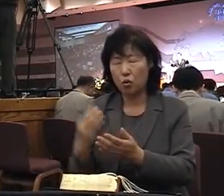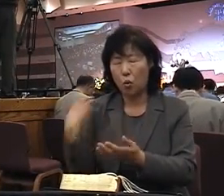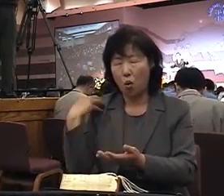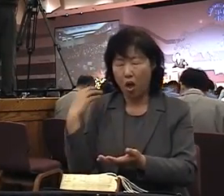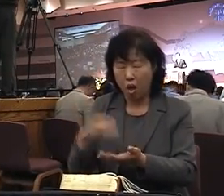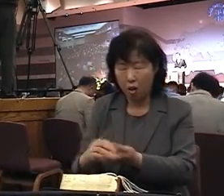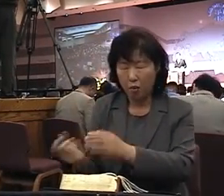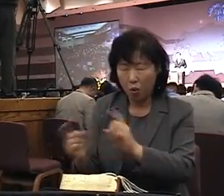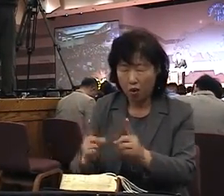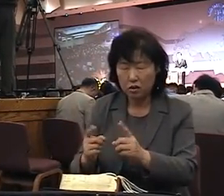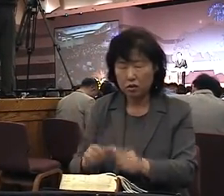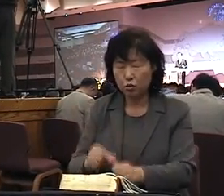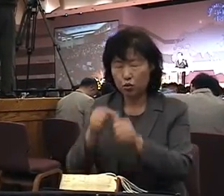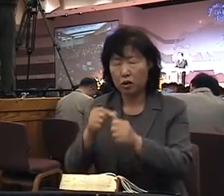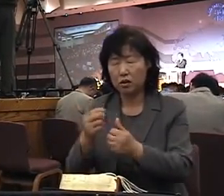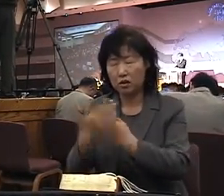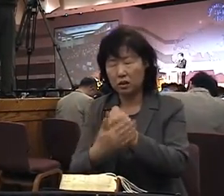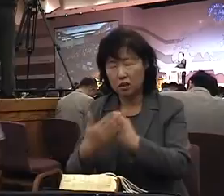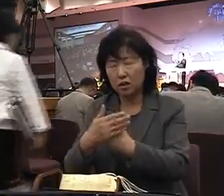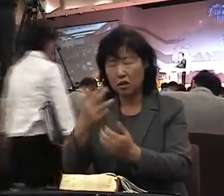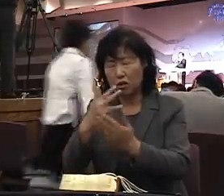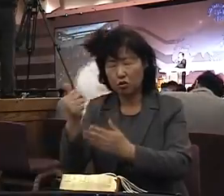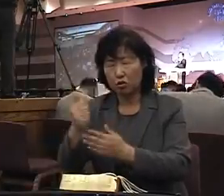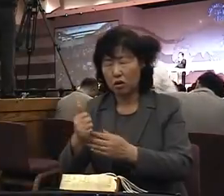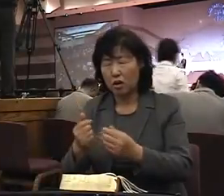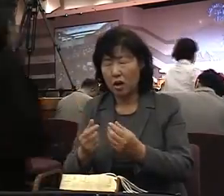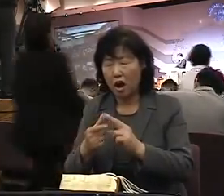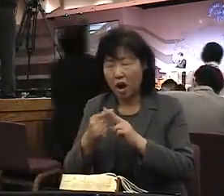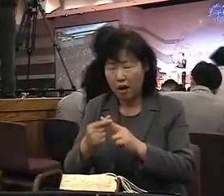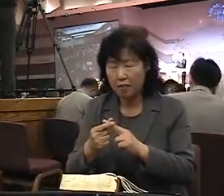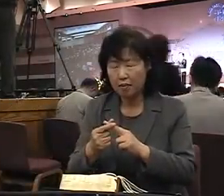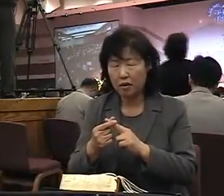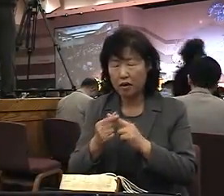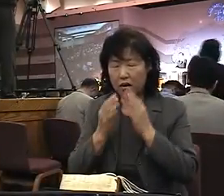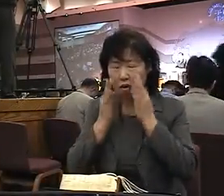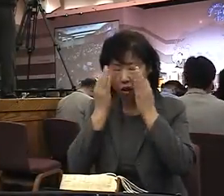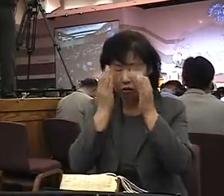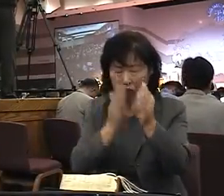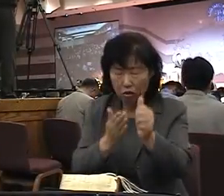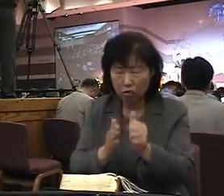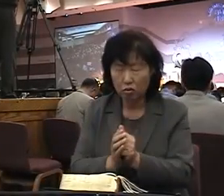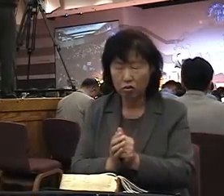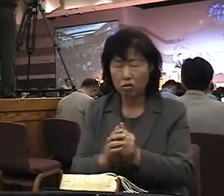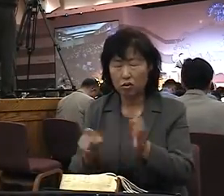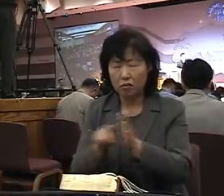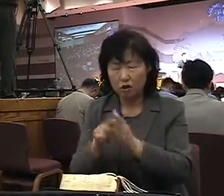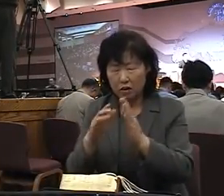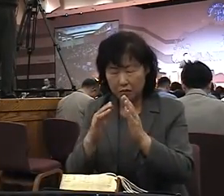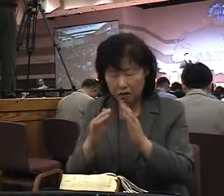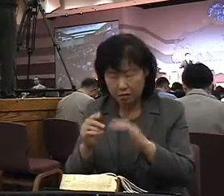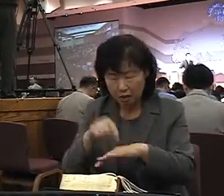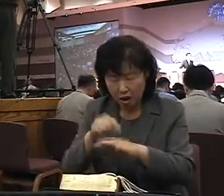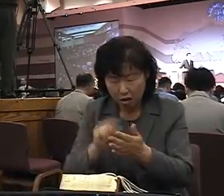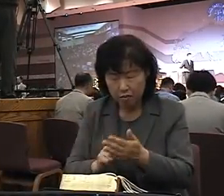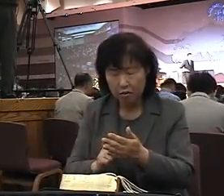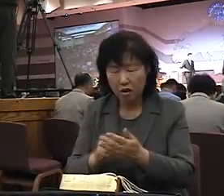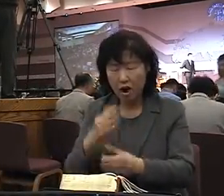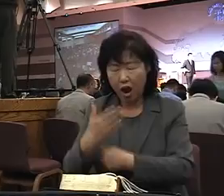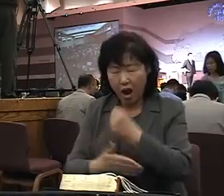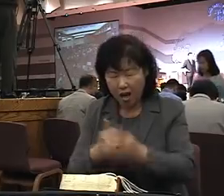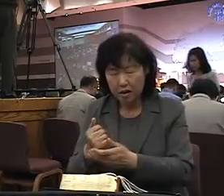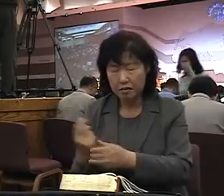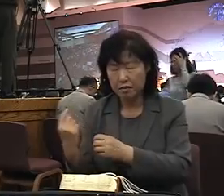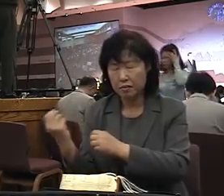구속하시는 은혜의 주라는 것을 믿고 우리 한번 같이 간구하겠습니다. 믿는 마음으로 간구하겠습니다. 하나님 살려달라. 여러분 상황에